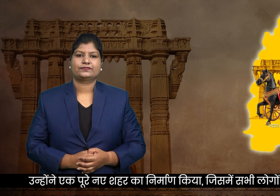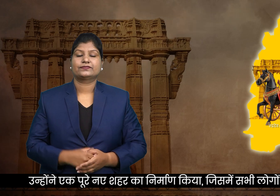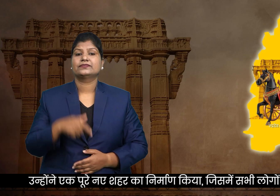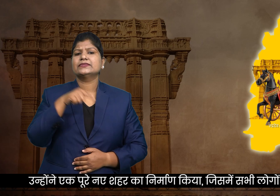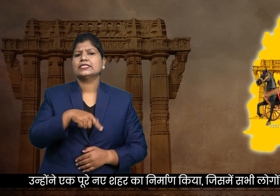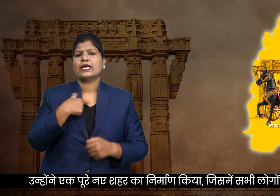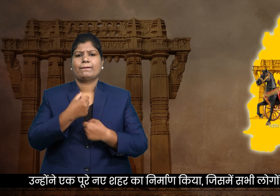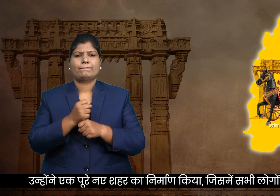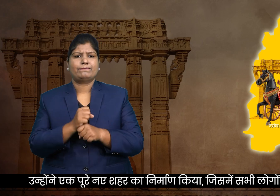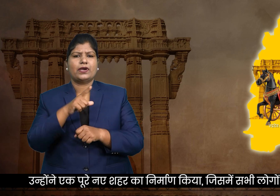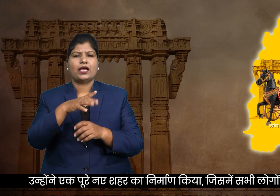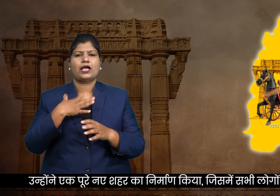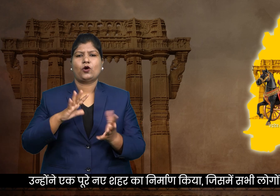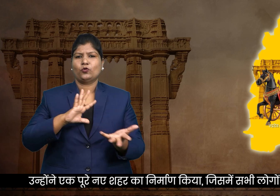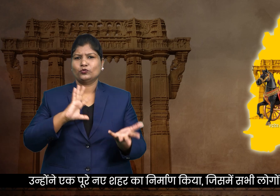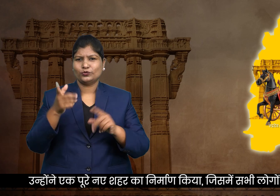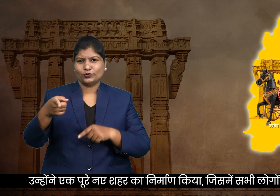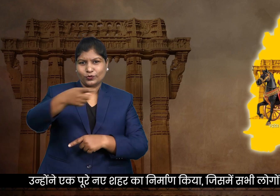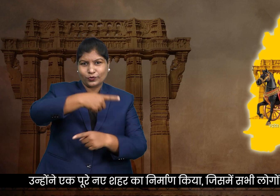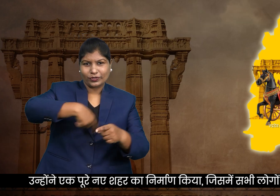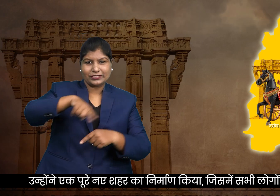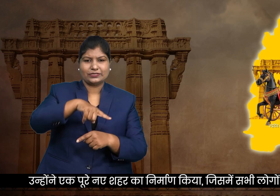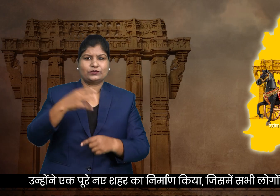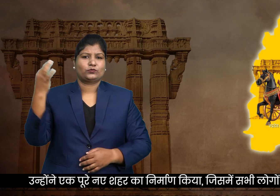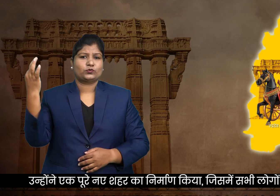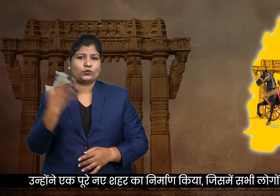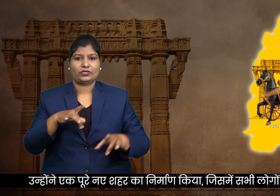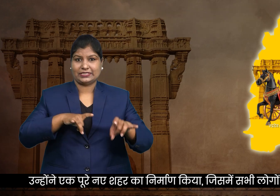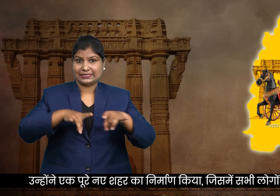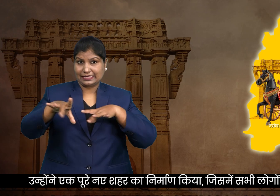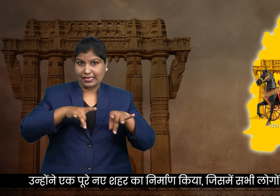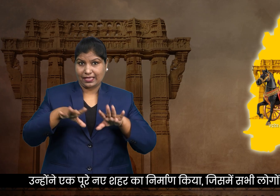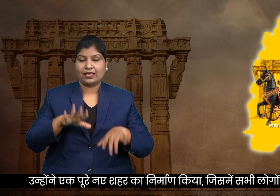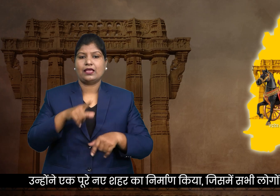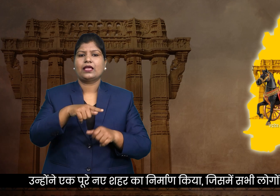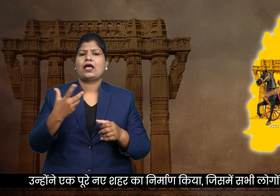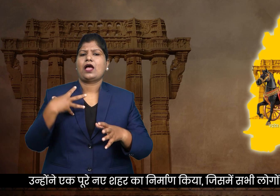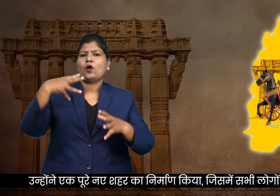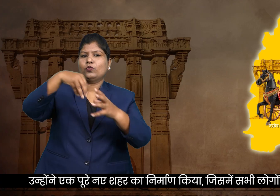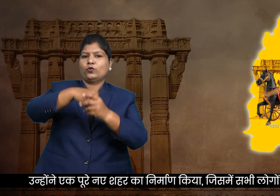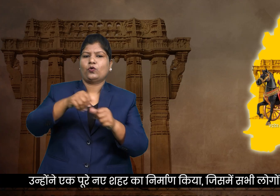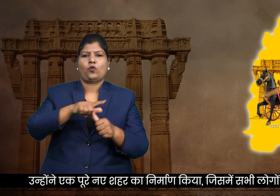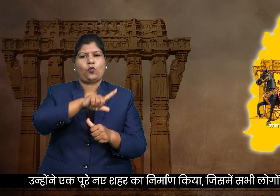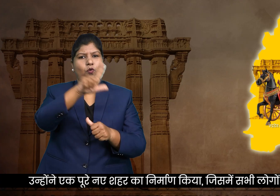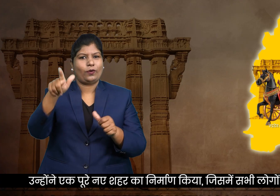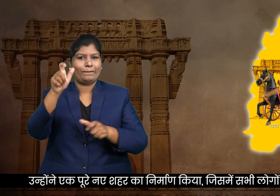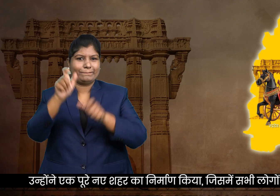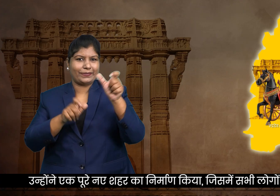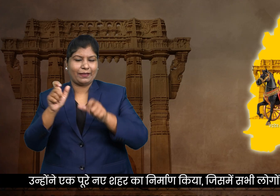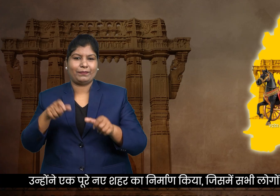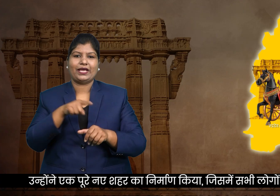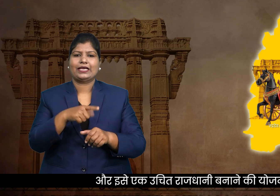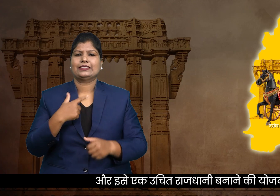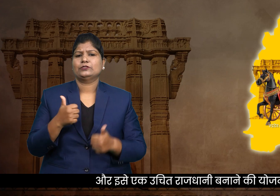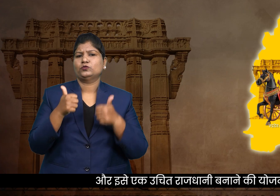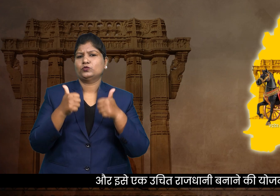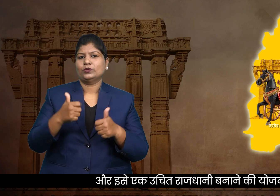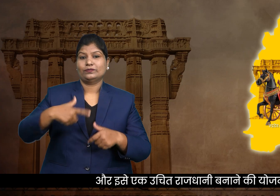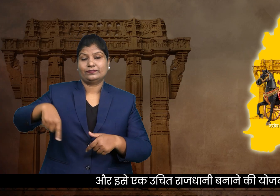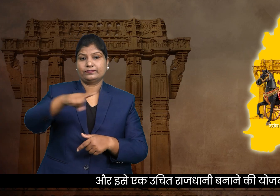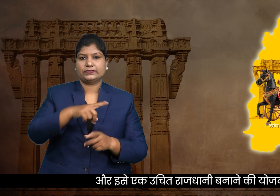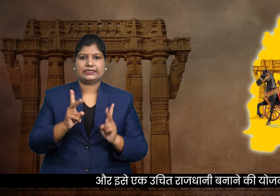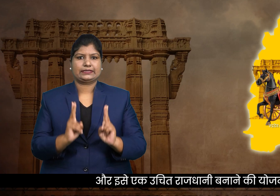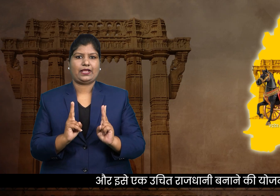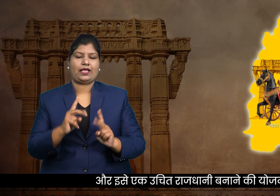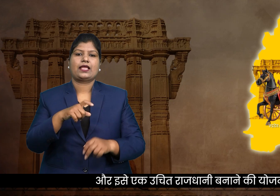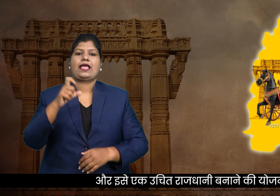उन्होंने एक पूरे नए शहर का निर्माण किया, जिसमें सभी लोगों को समायोजित करने और इसे